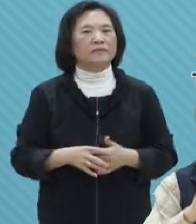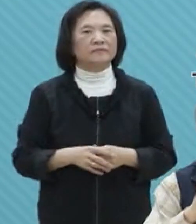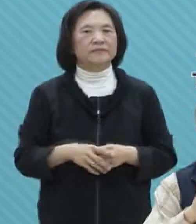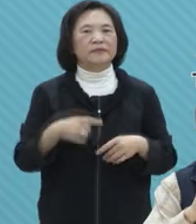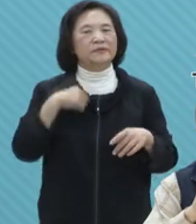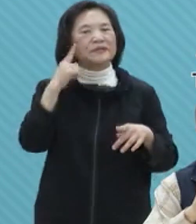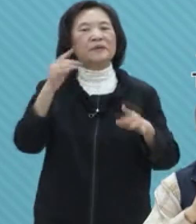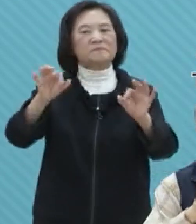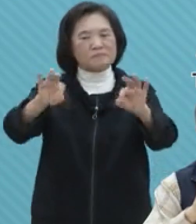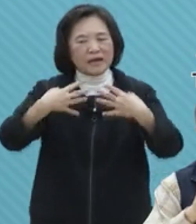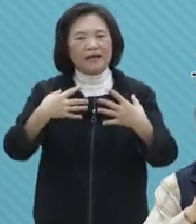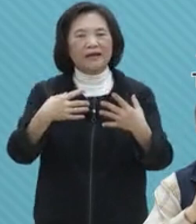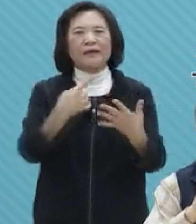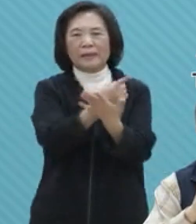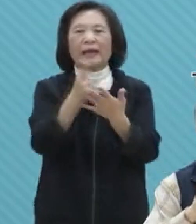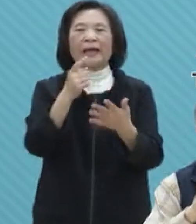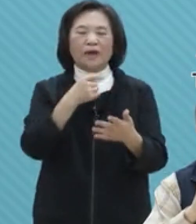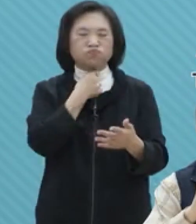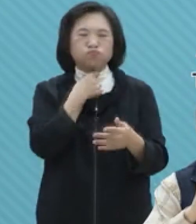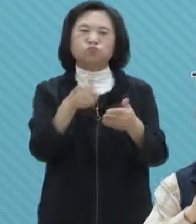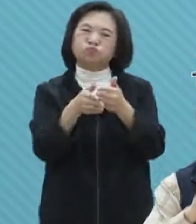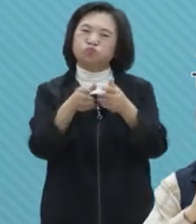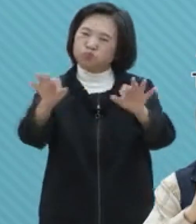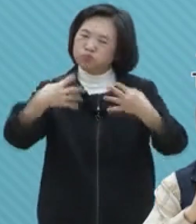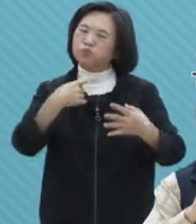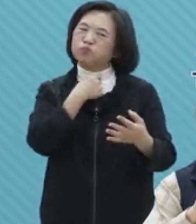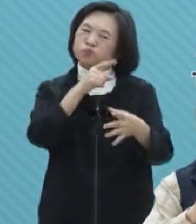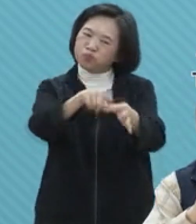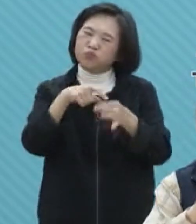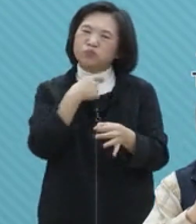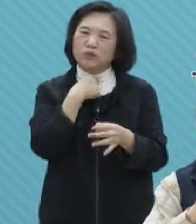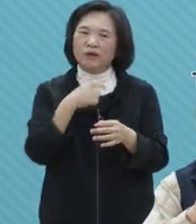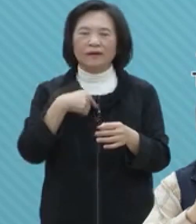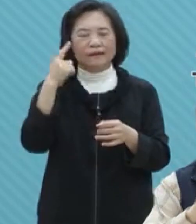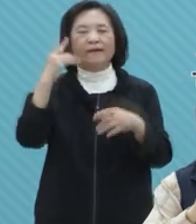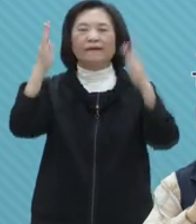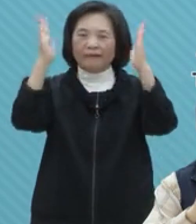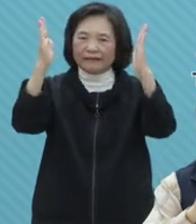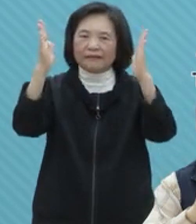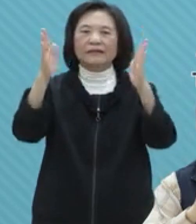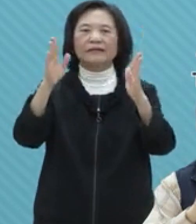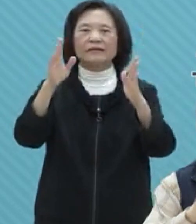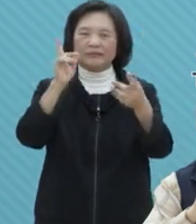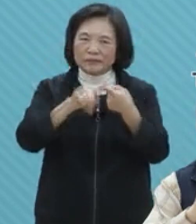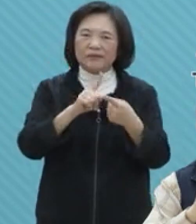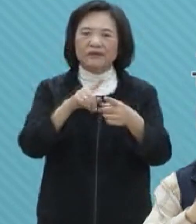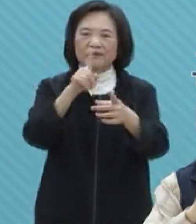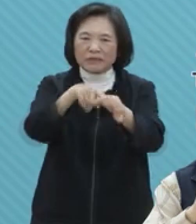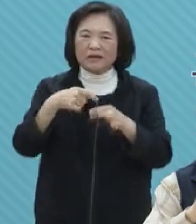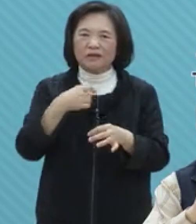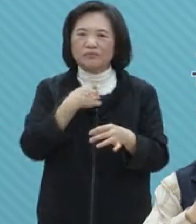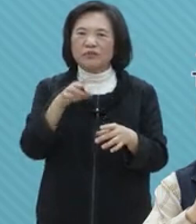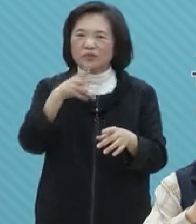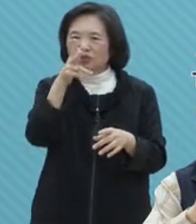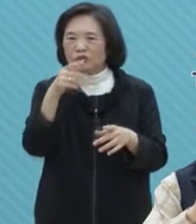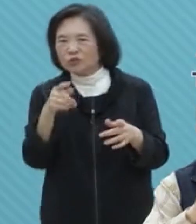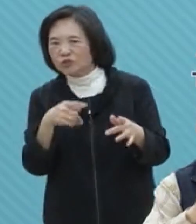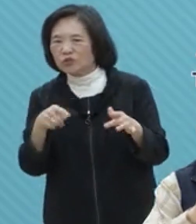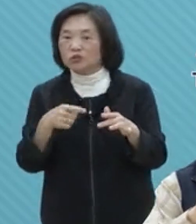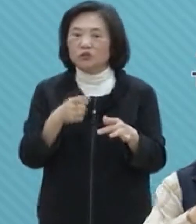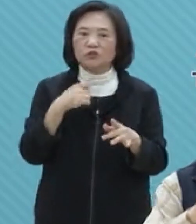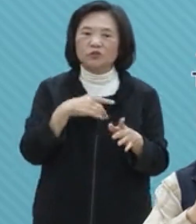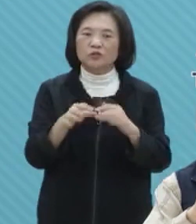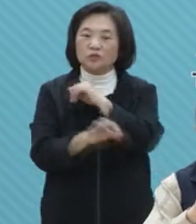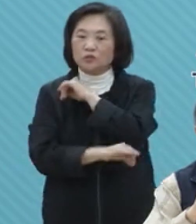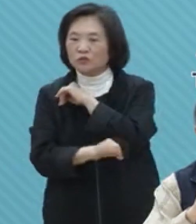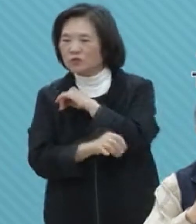赚钱哦，大家都喜欢的，但是哦，还是正正当当的赚了，不要赚来赚去，你知道吗？太喜欢